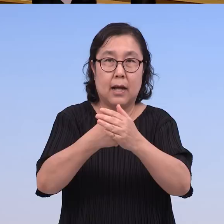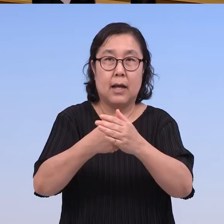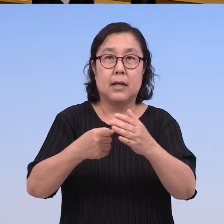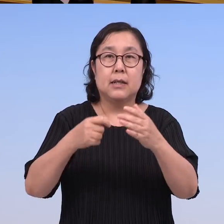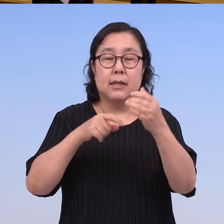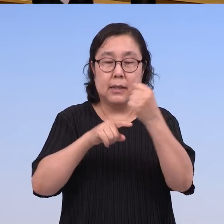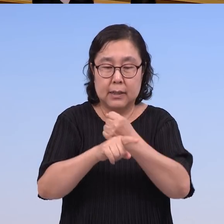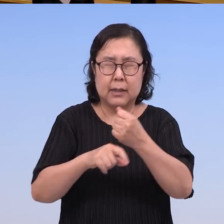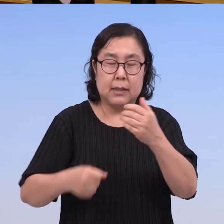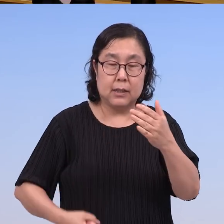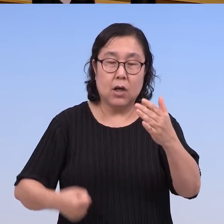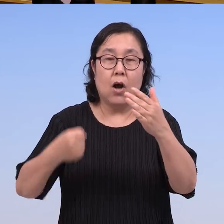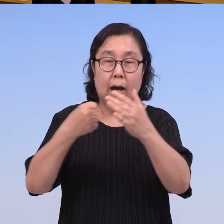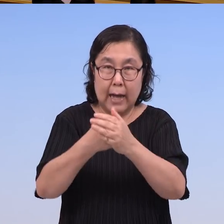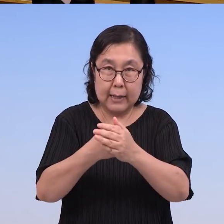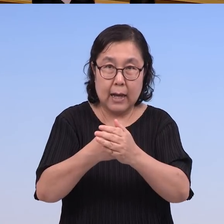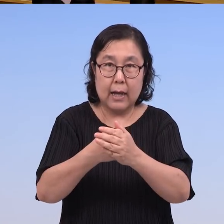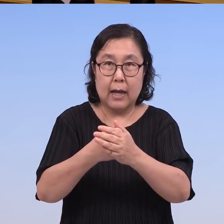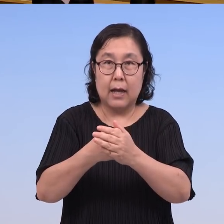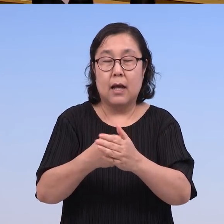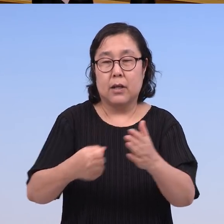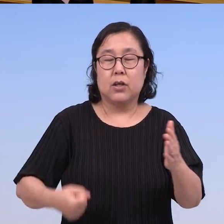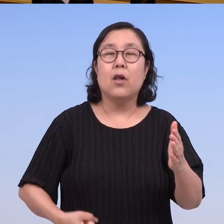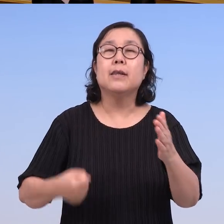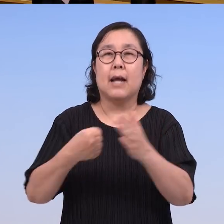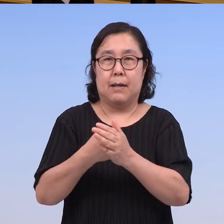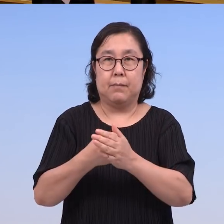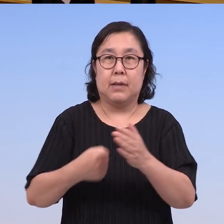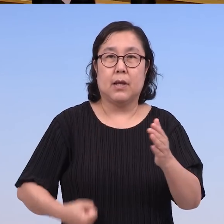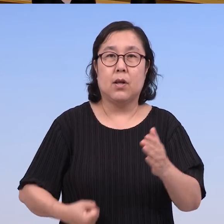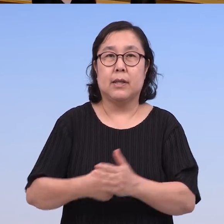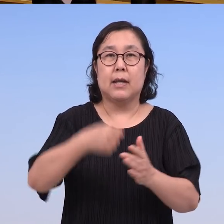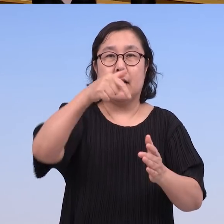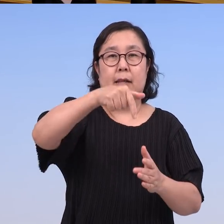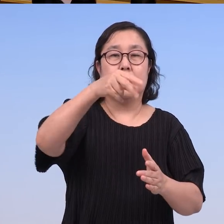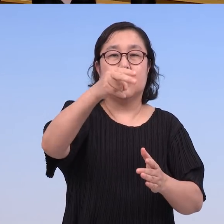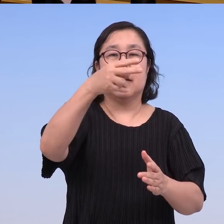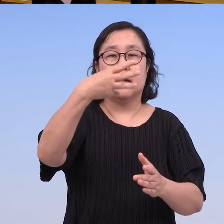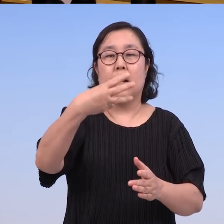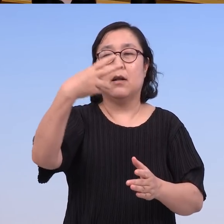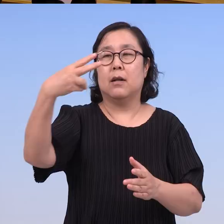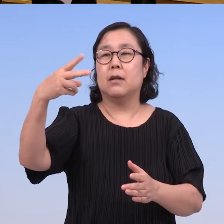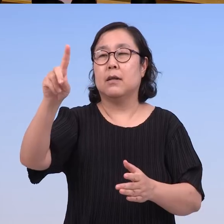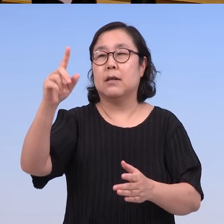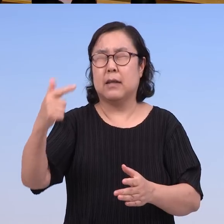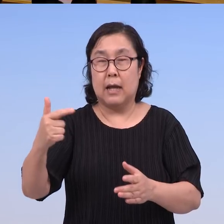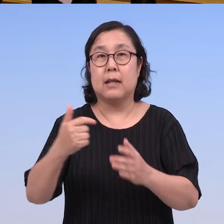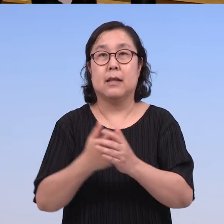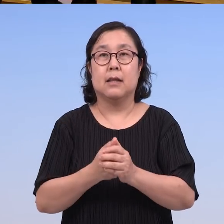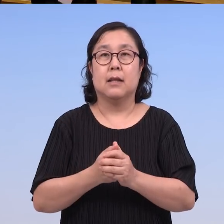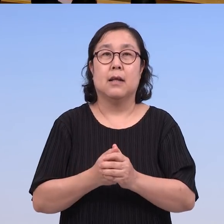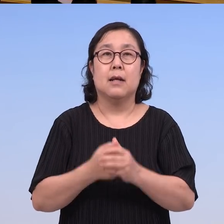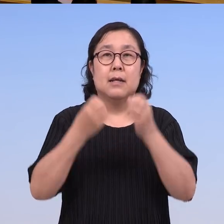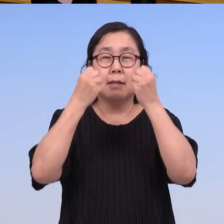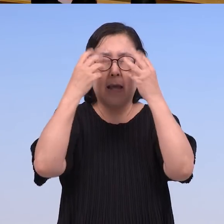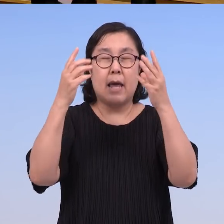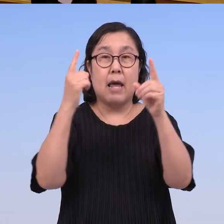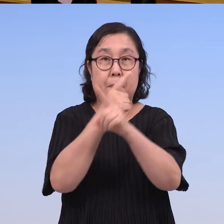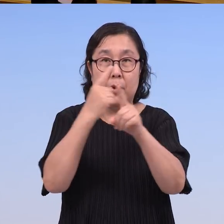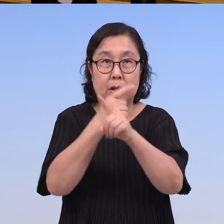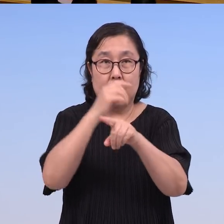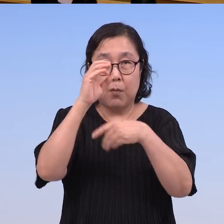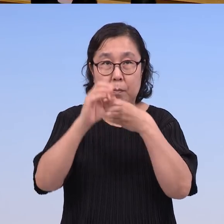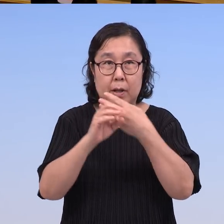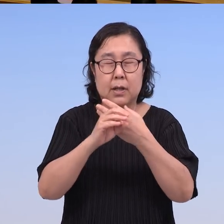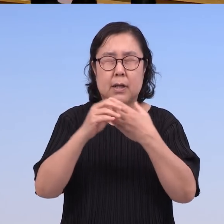여기 나오는 뜻을 정하여가 바로 결단하는 거예요. 결단. 그래서 새 번역은 8절을 이렇게